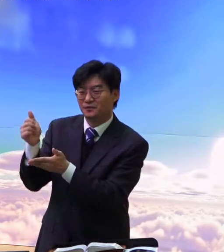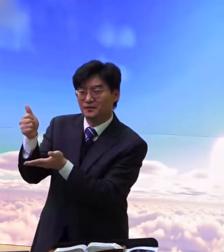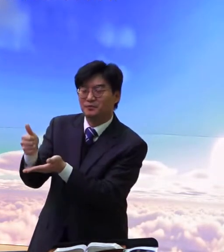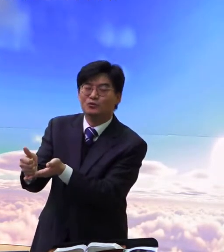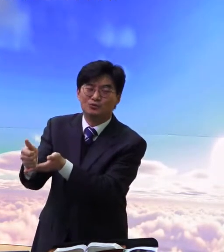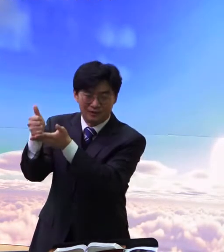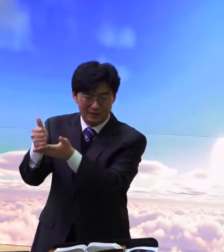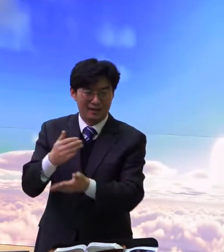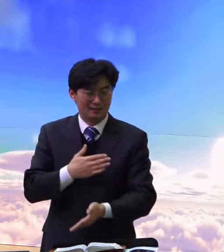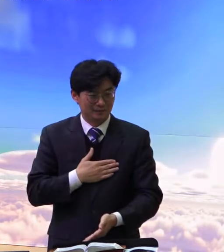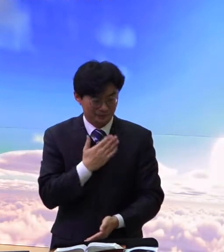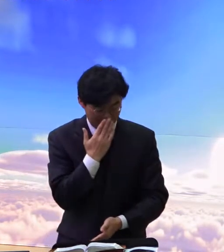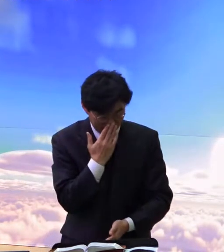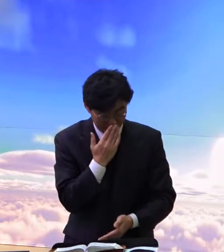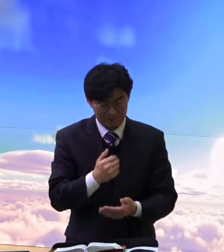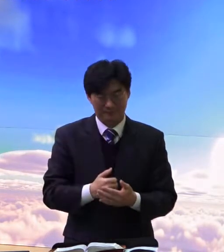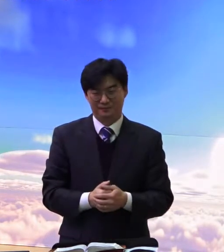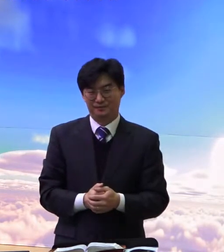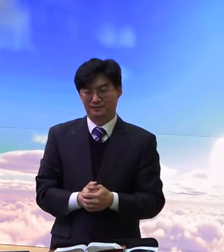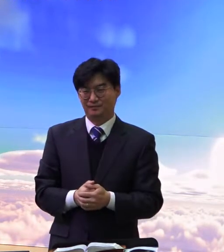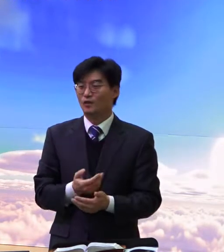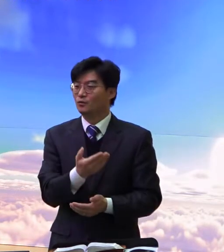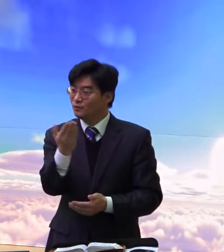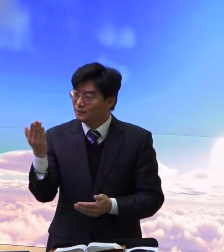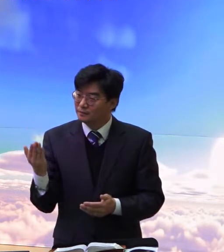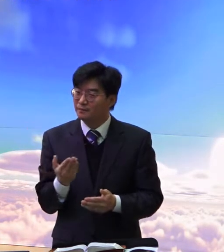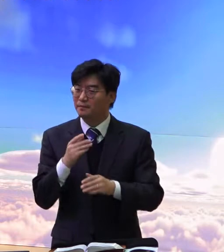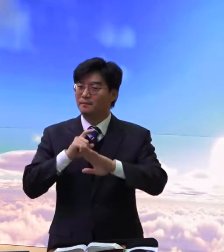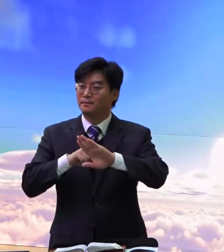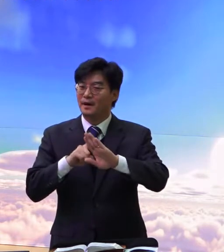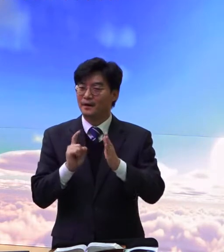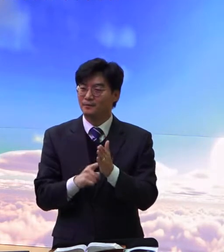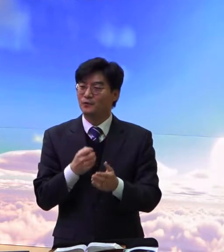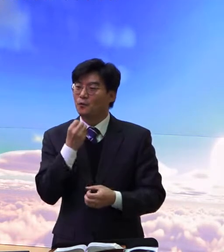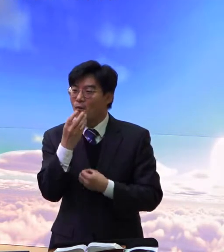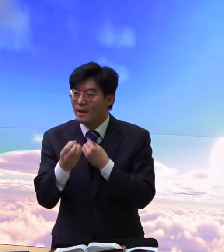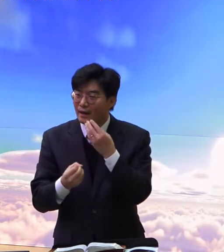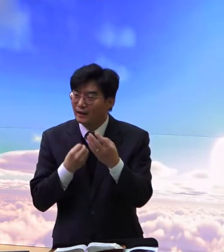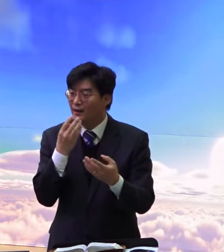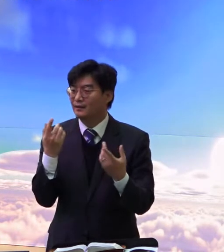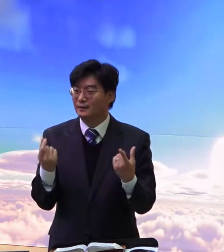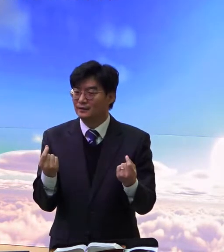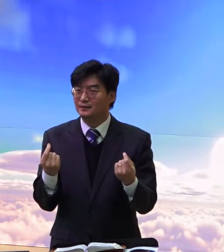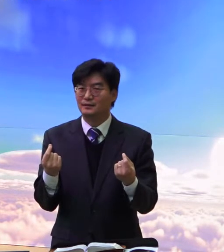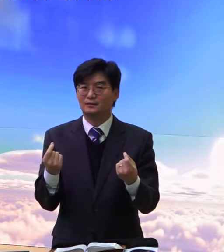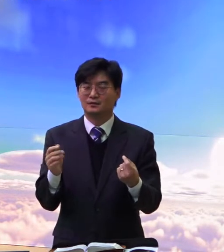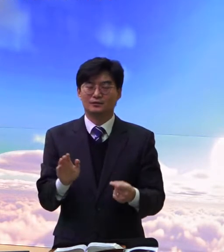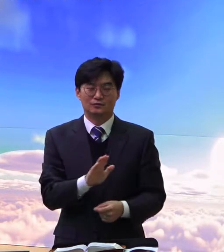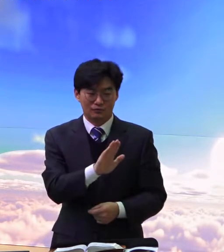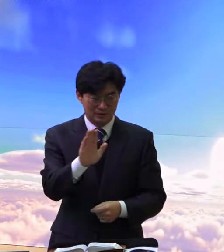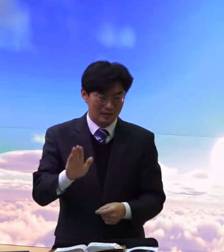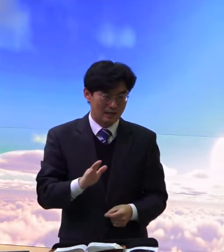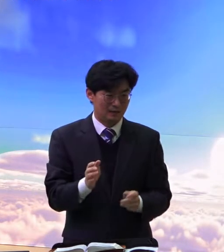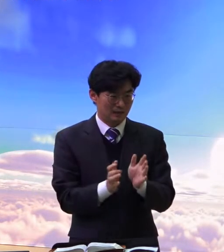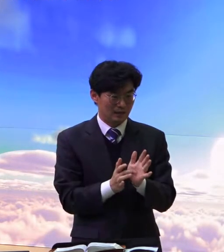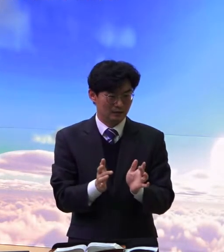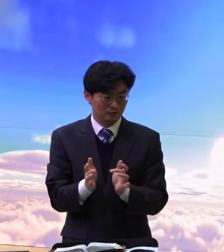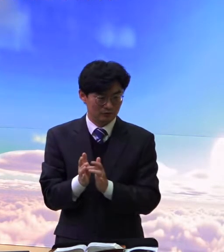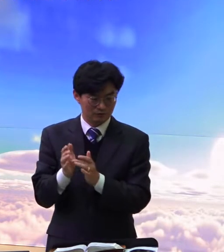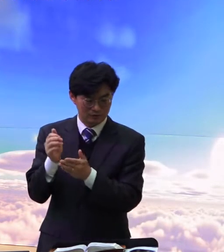여러분이 함께 지금 말하는 것처럼 그걸 마음으로 여러분도 고백하셨을 텐데요. 우리는 예수님이 우리 인생의